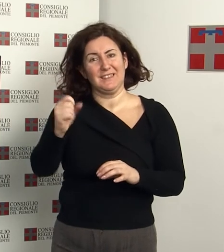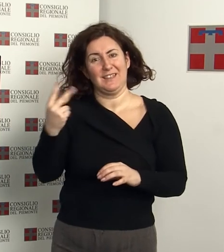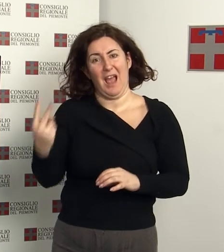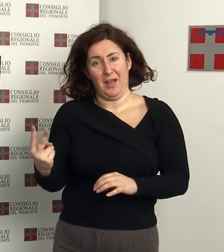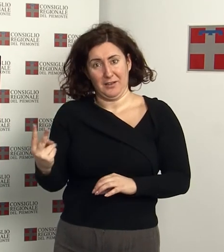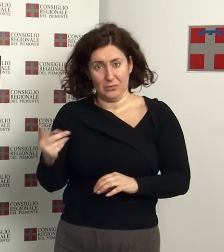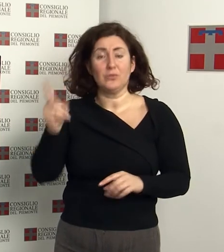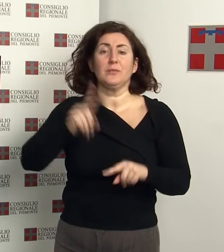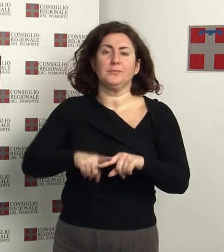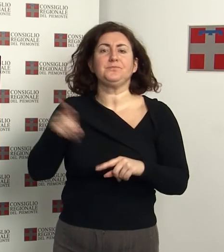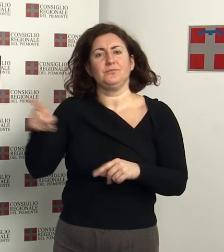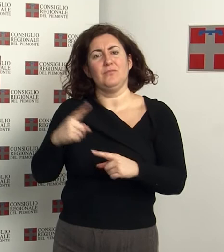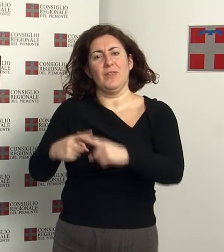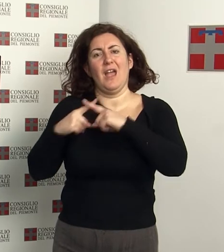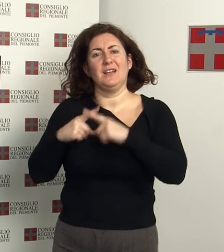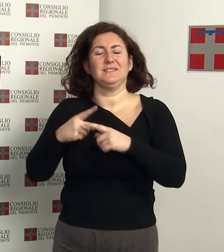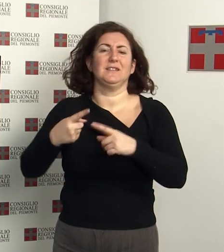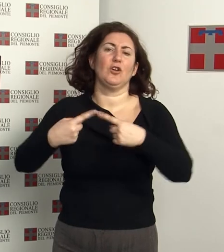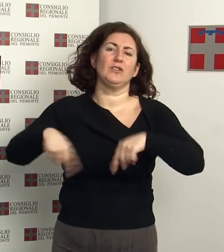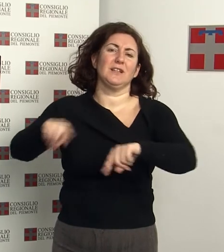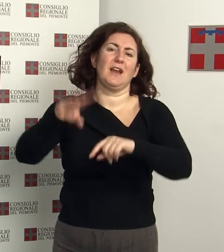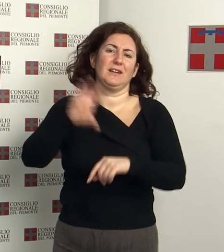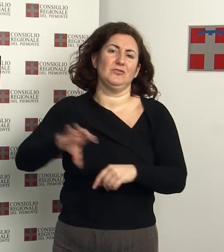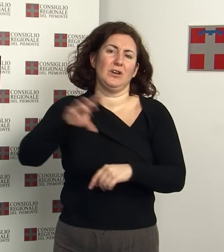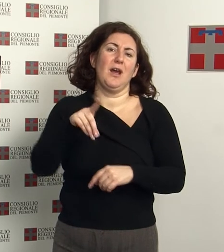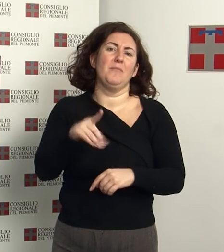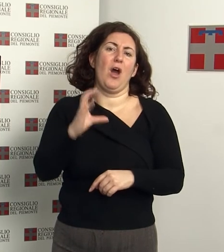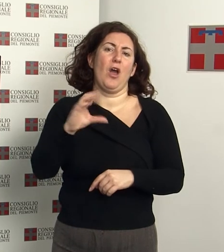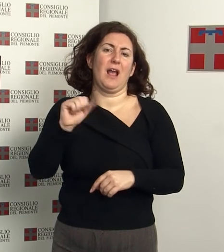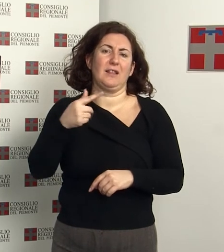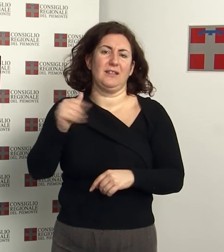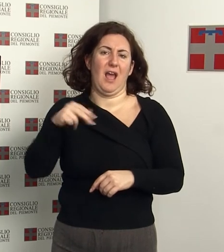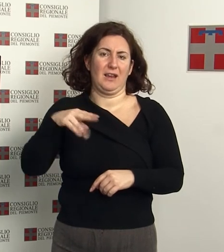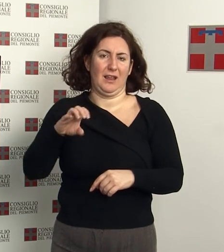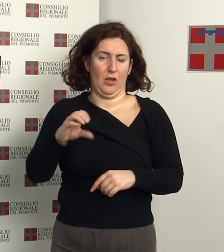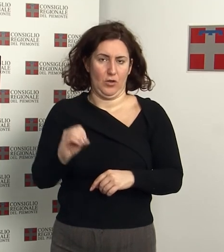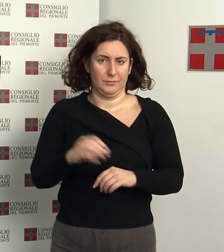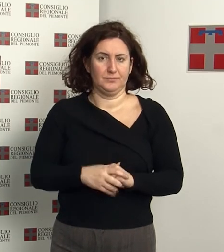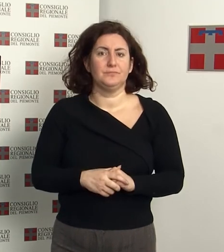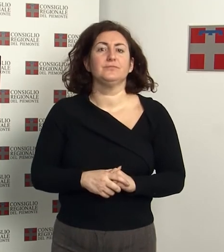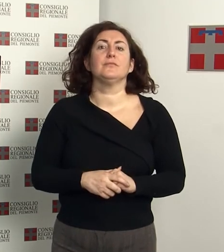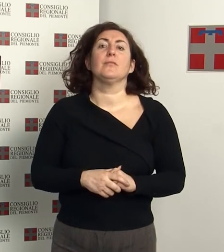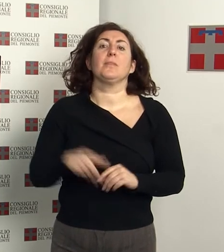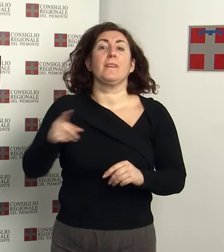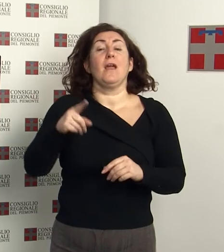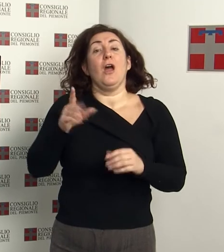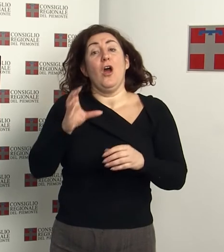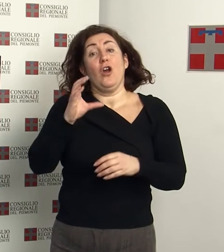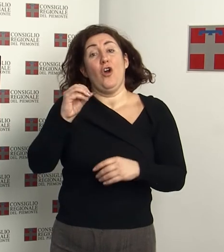consigliere regionale paolo cattaneo menzione del corecom il comitato regionale per le comunicazioni ha ricevuto un riconoscimento di merito